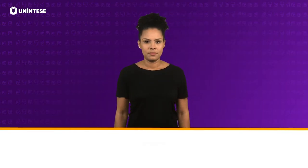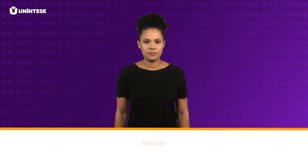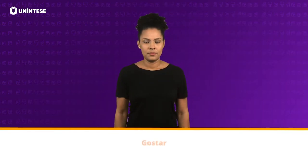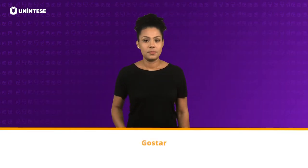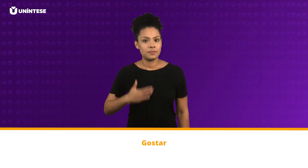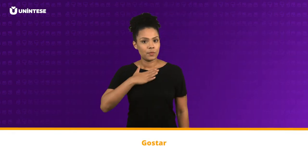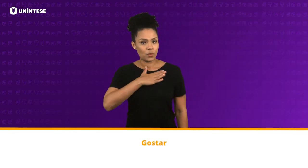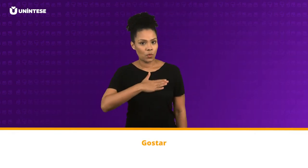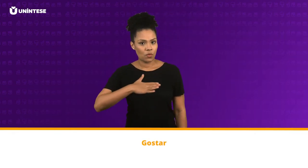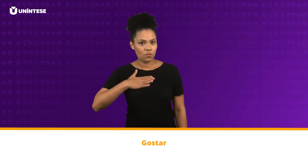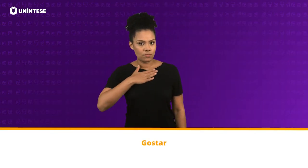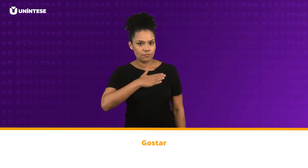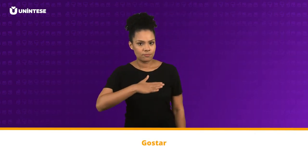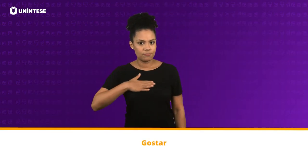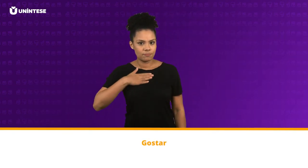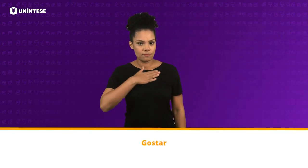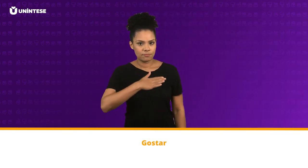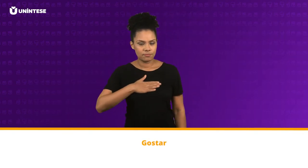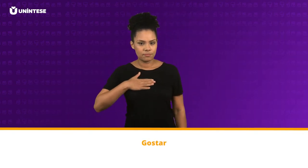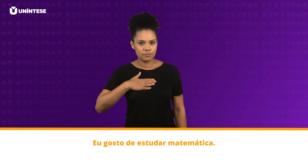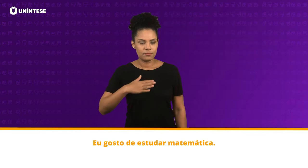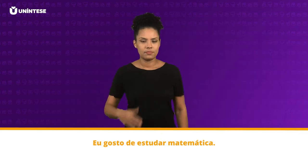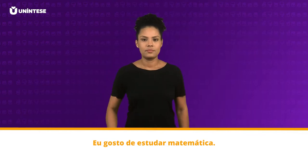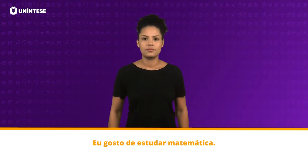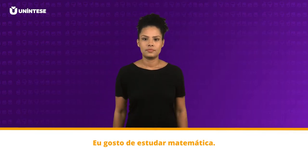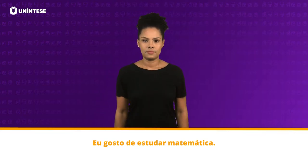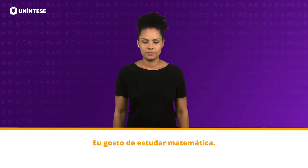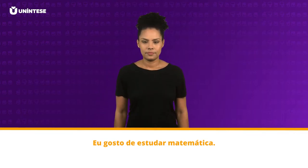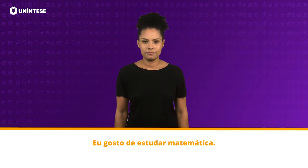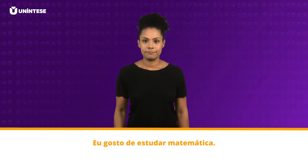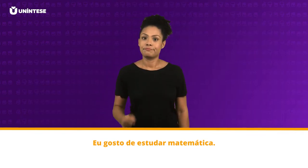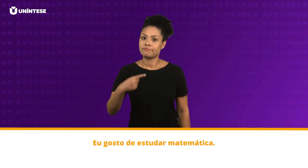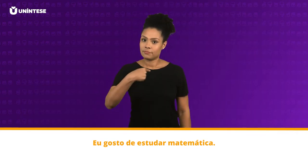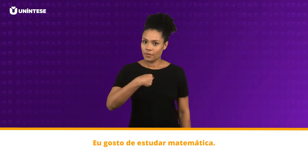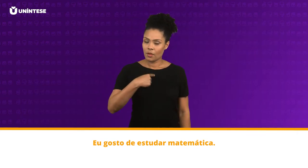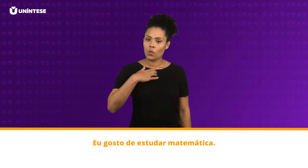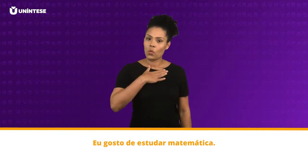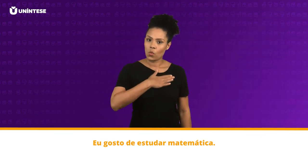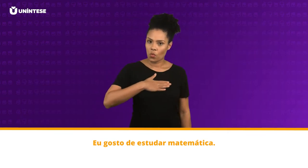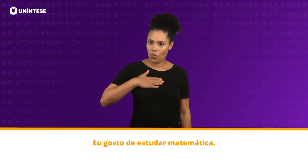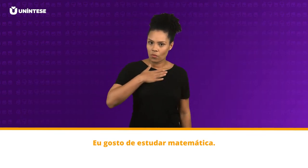Gostar Eu gosto de estudar matemática.